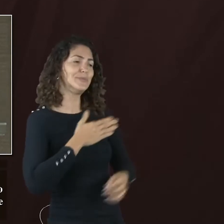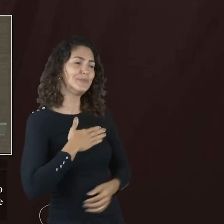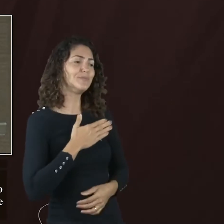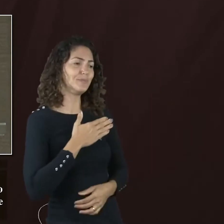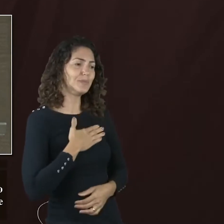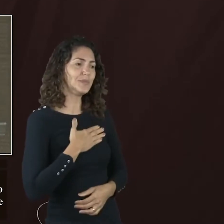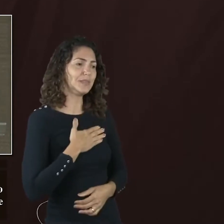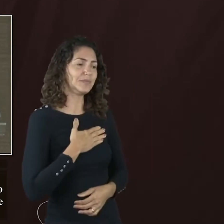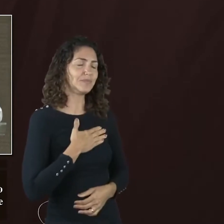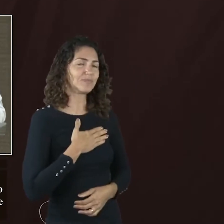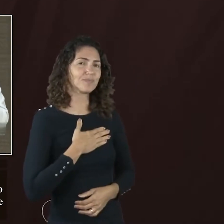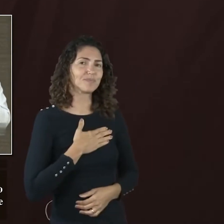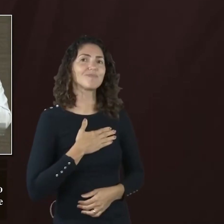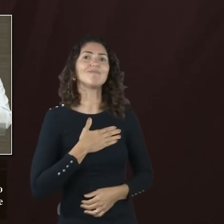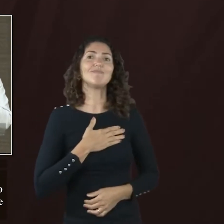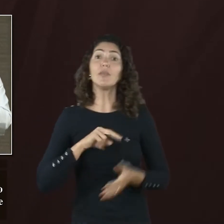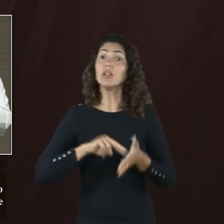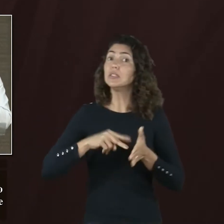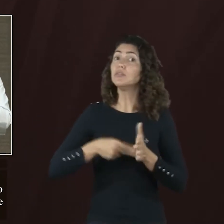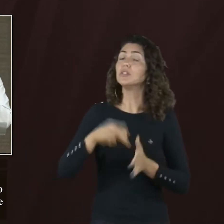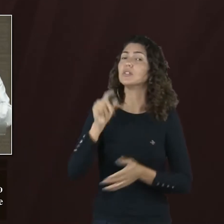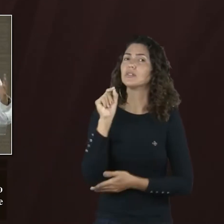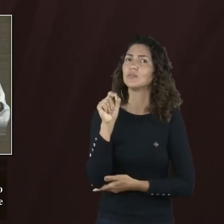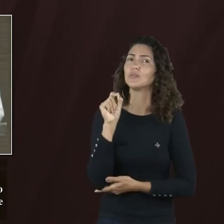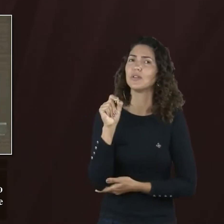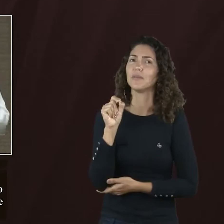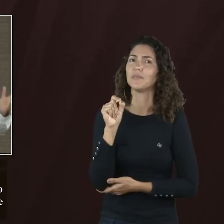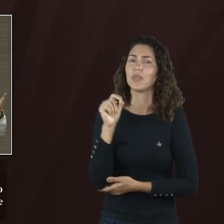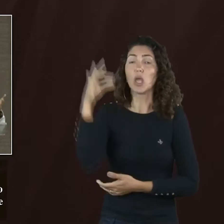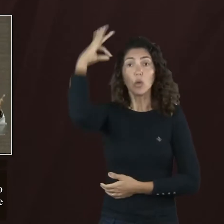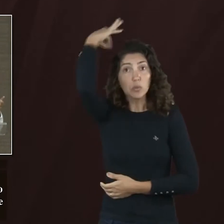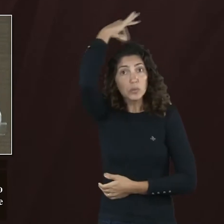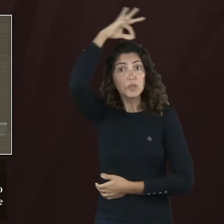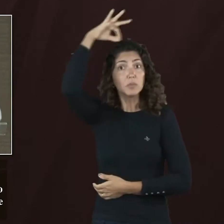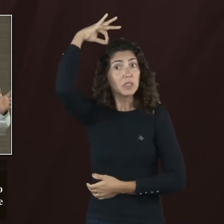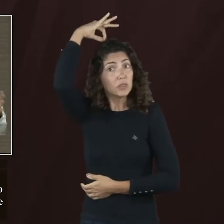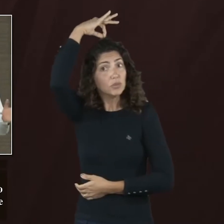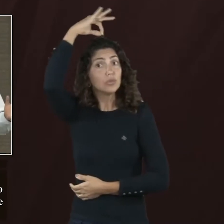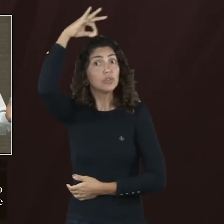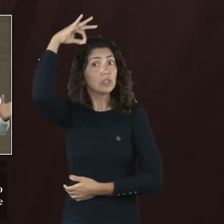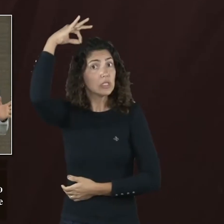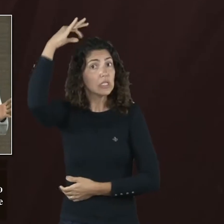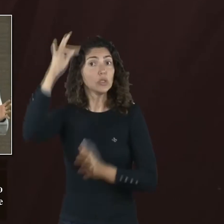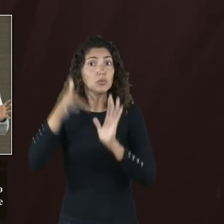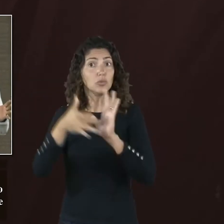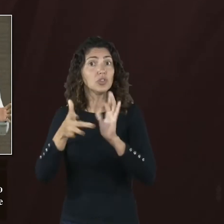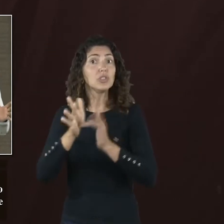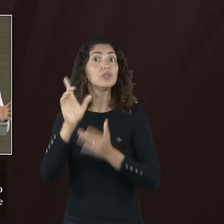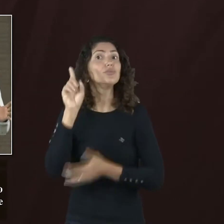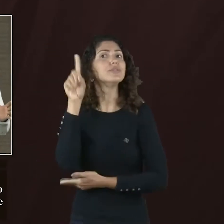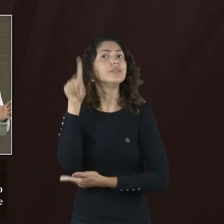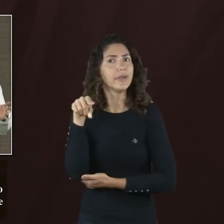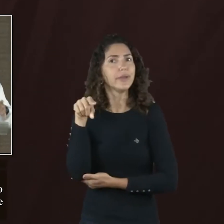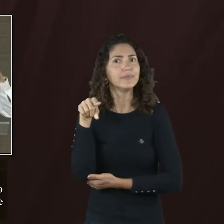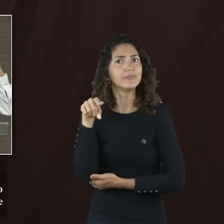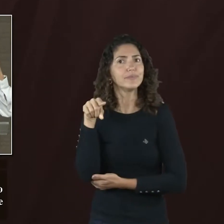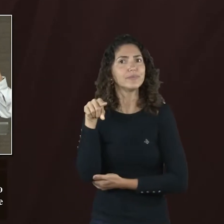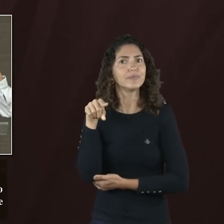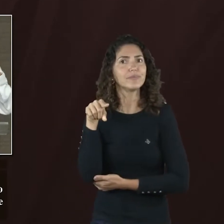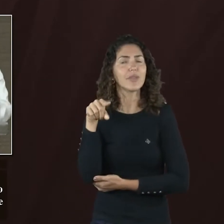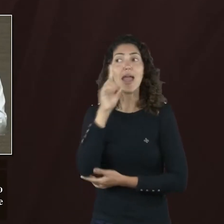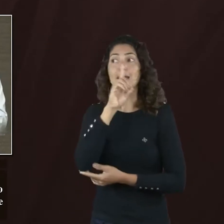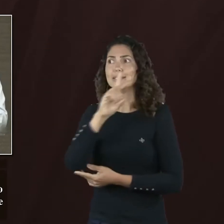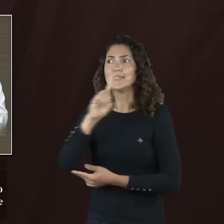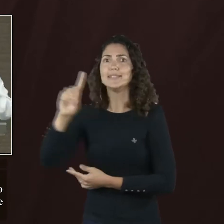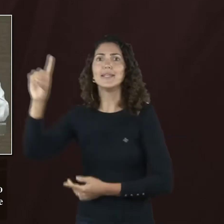Espírito Santo era o próprio Jesus. Na essência, Deus é um só, né? Eles vão receber